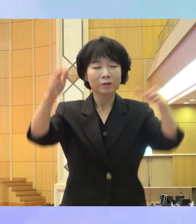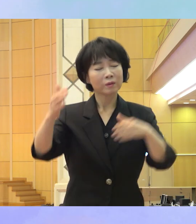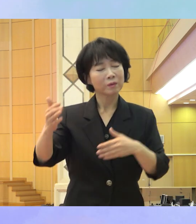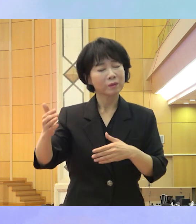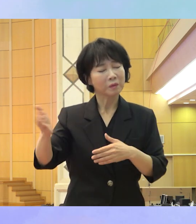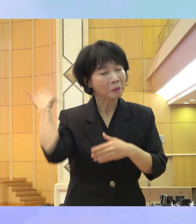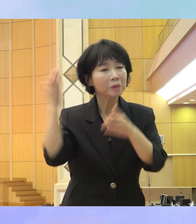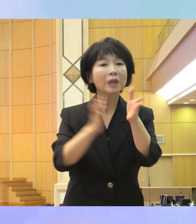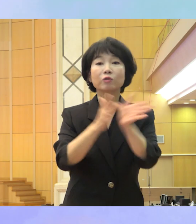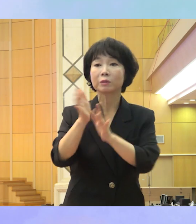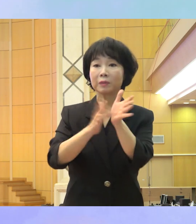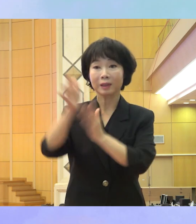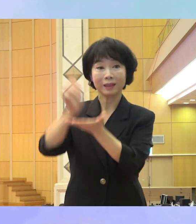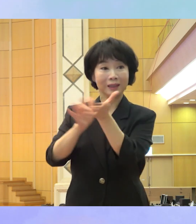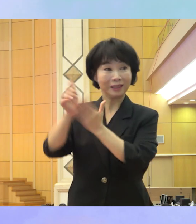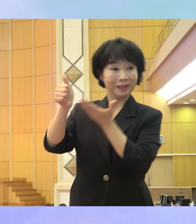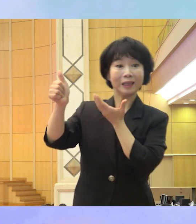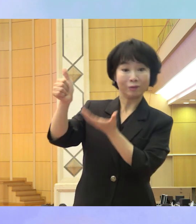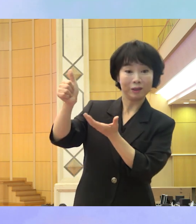예수님께서